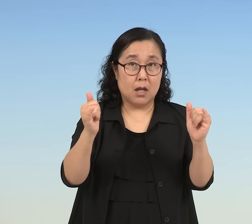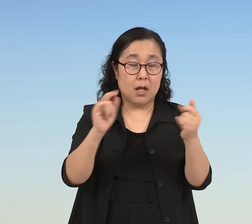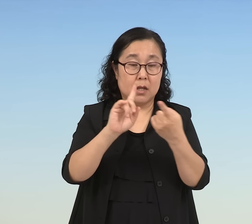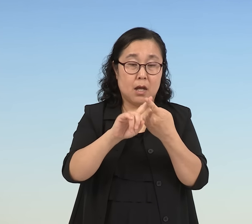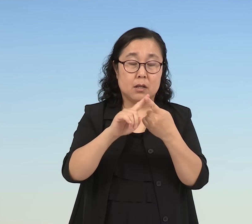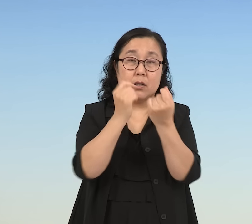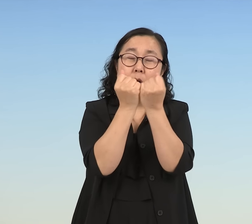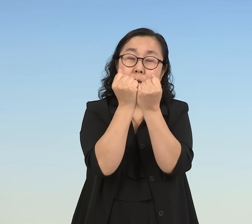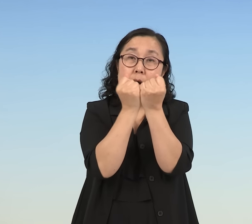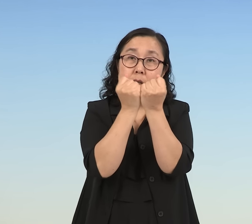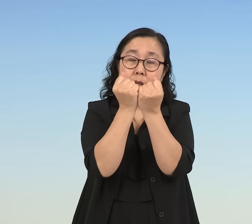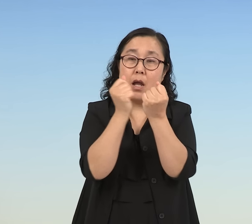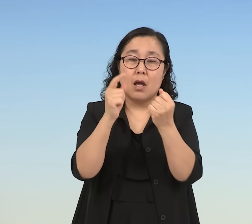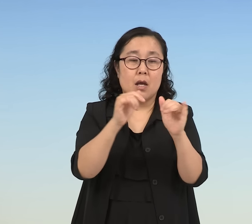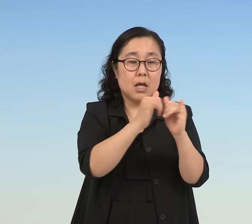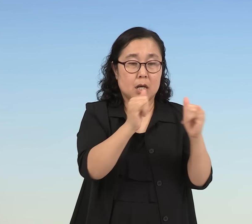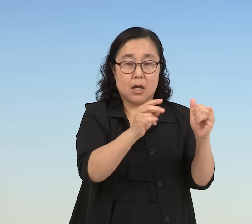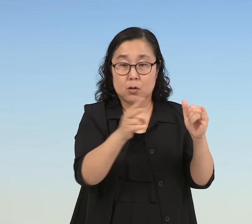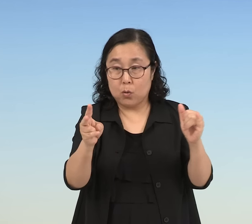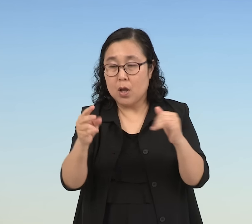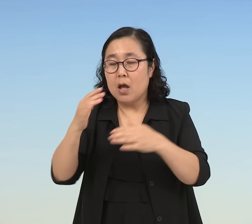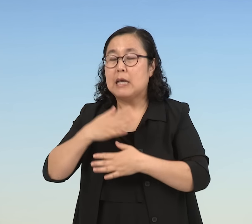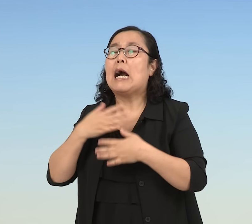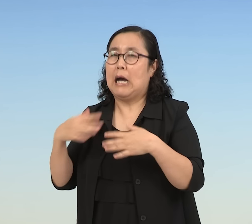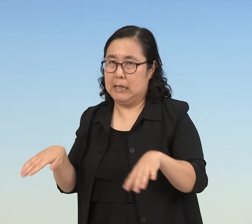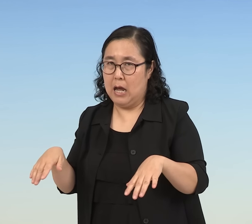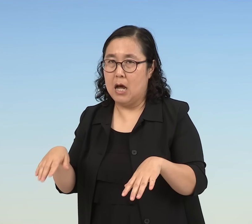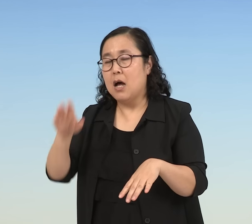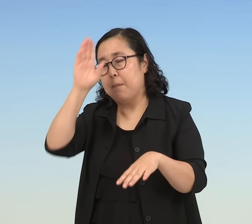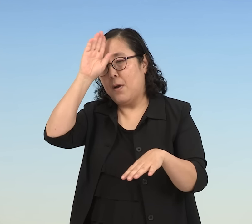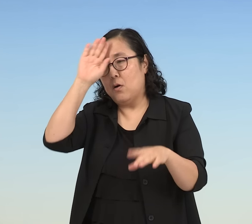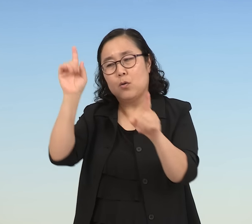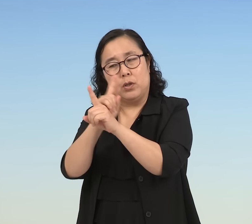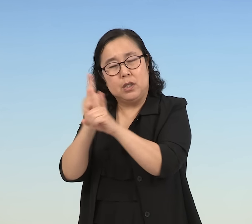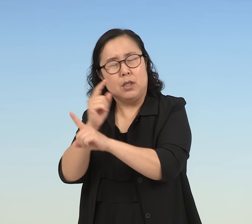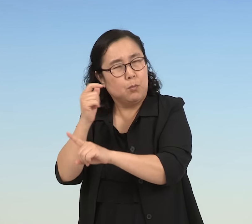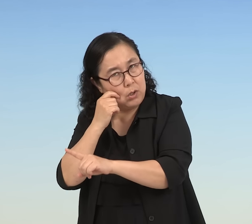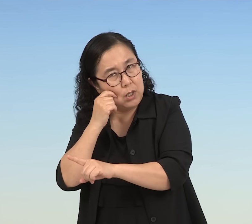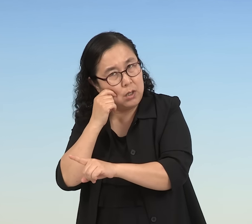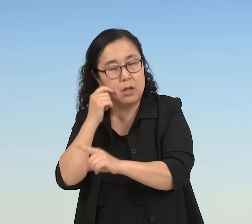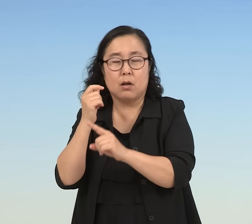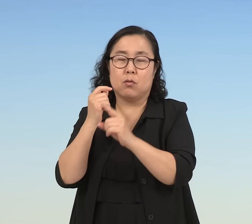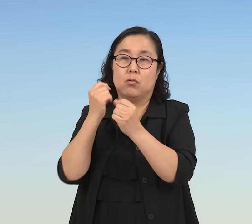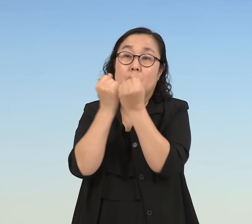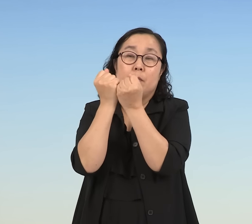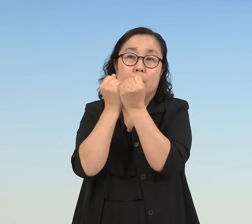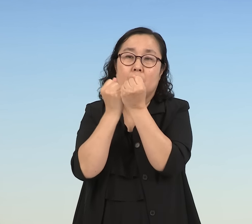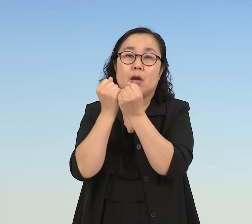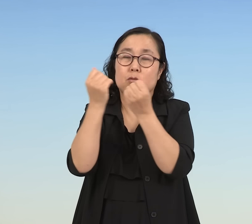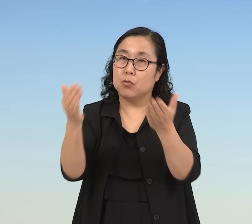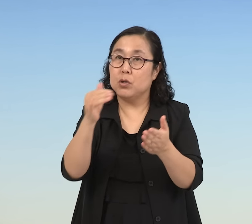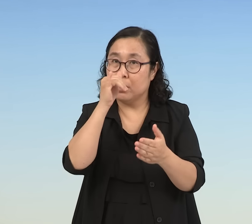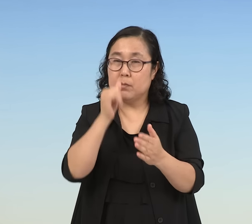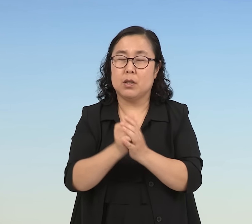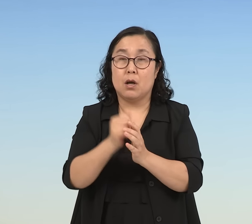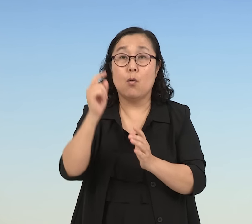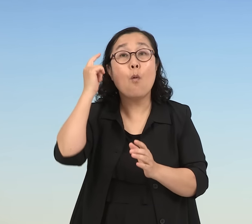묘사하는데 약하다, 불치의 병을 앓다, 이런 뜻을 가진 단어를 가지고 인간을 설명하는 게 뭘